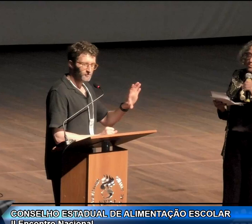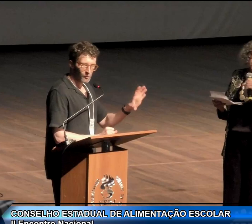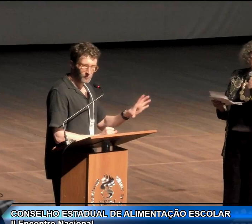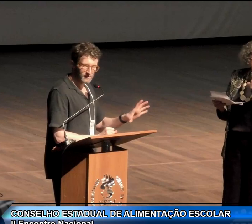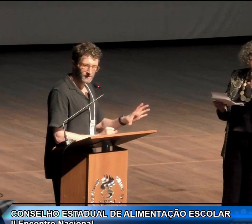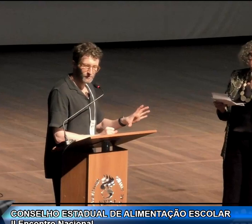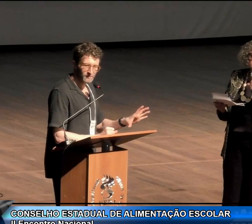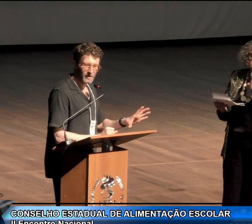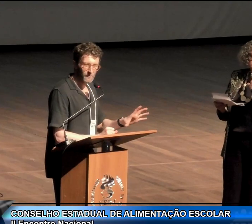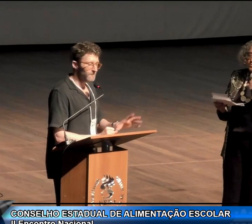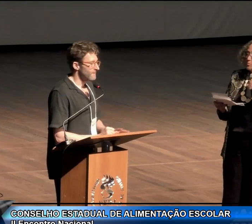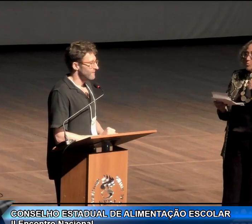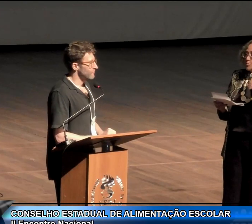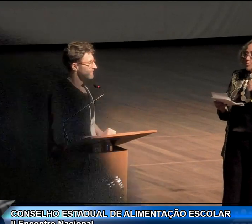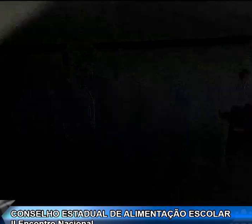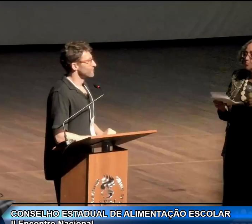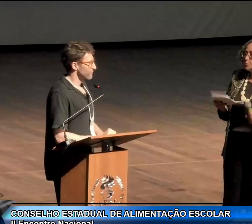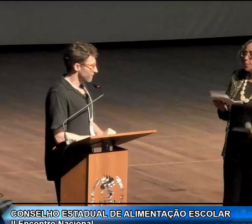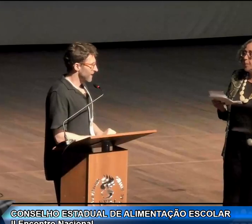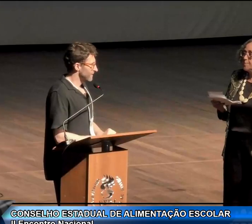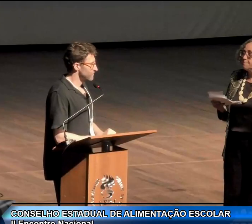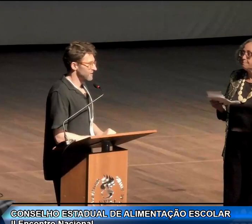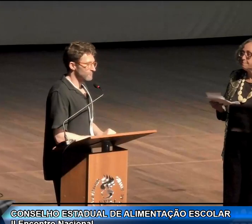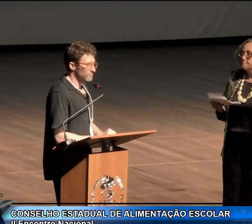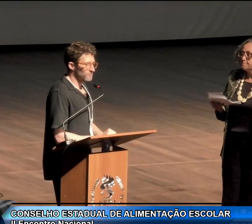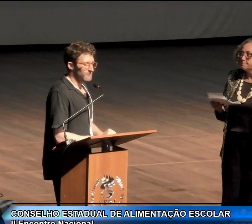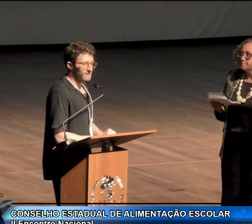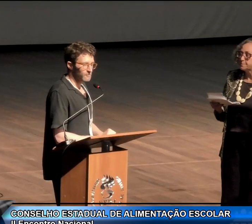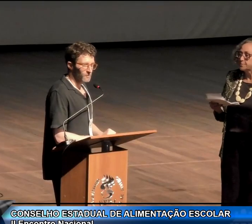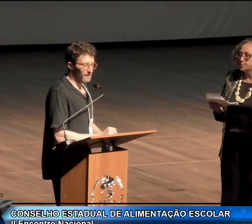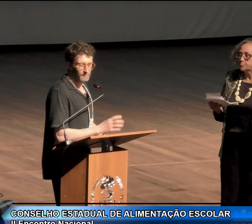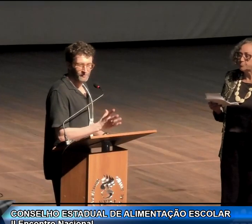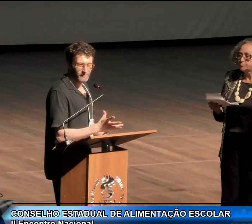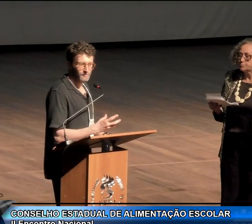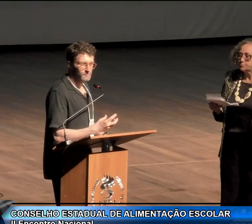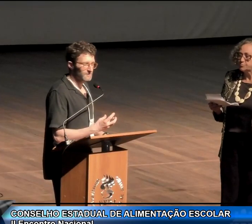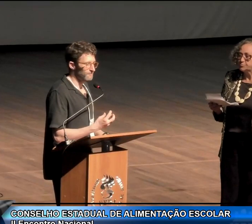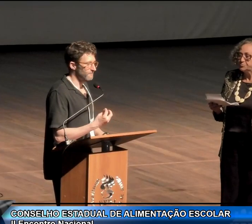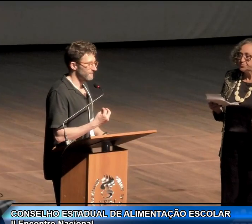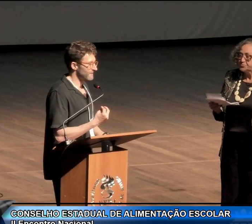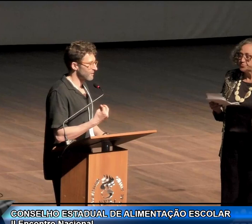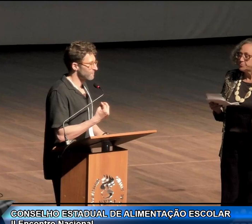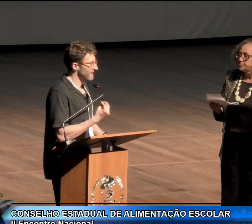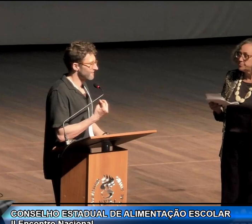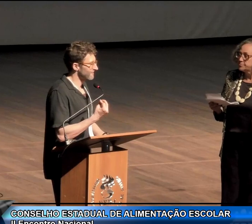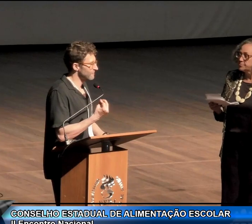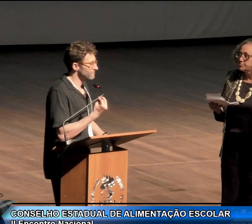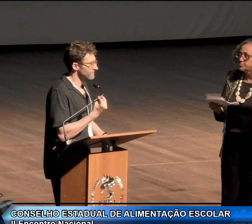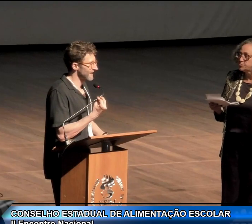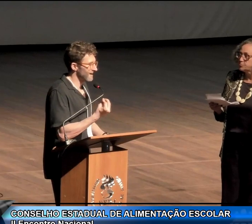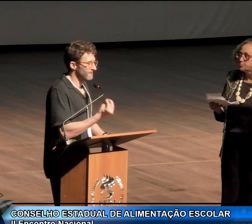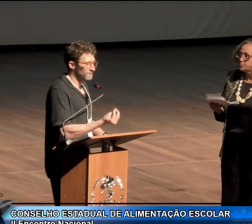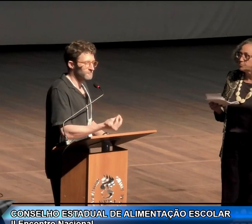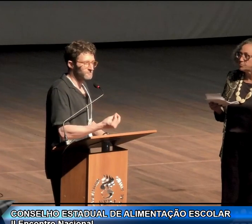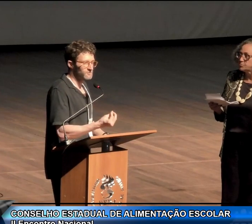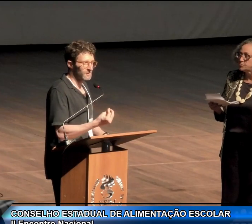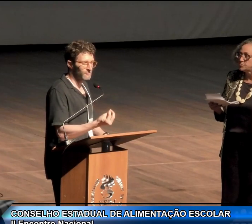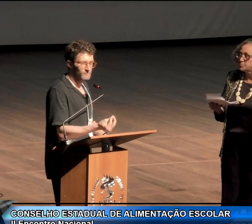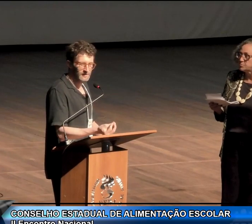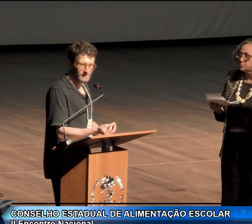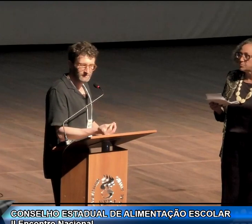outra um outro escopo da discussão escolar o diretor a professora tem obrigação dela